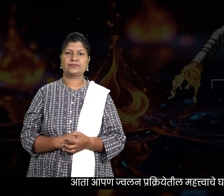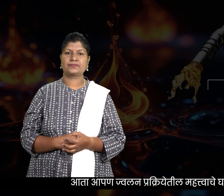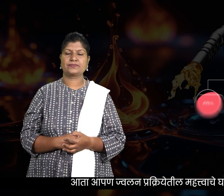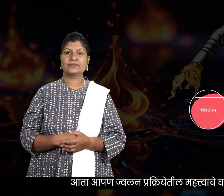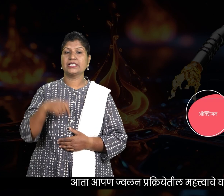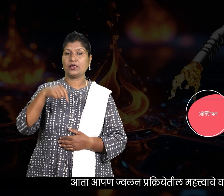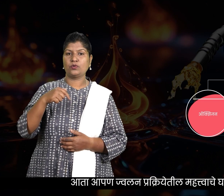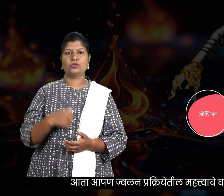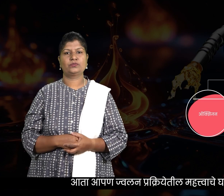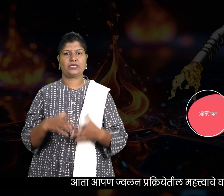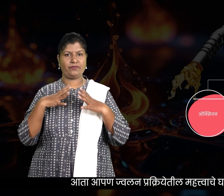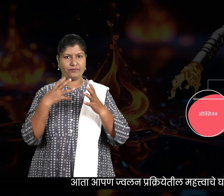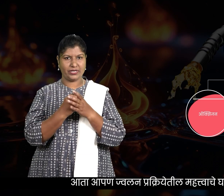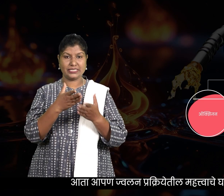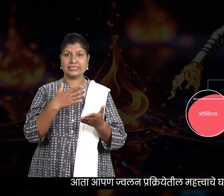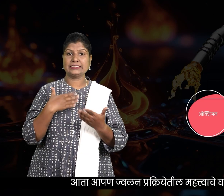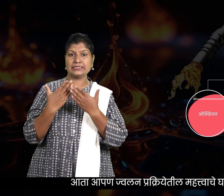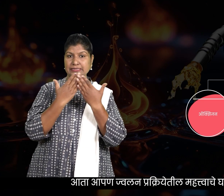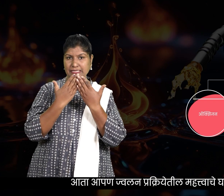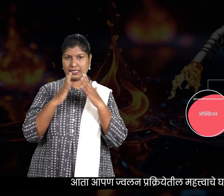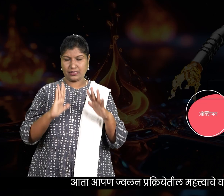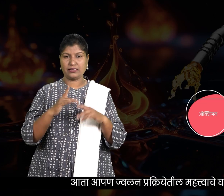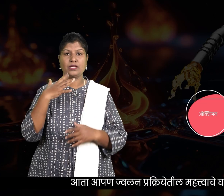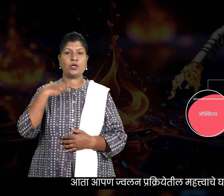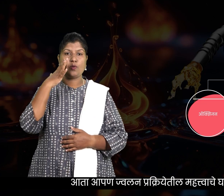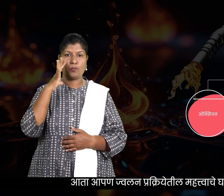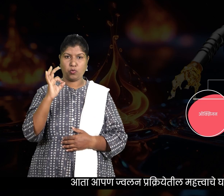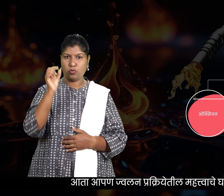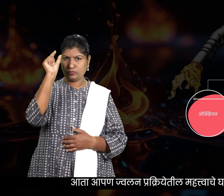आता आपण ज्वलनशील प्रक्रियेतील महत्त्वाचे घटक वाचू.